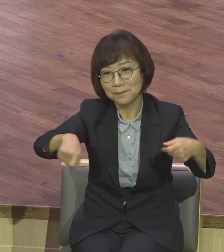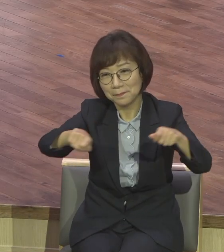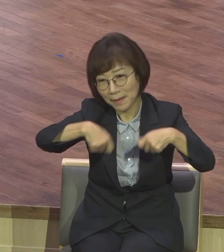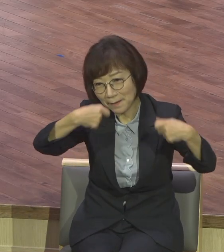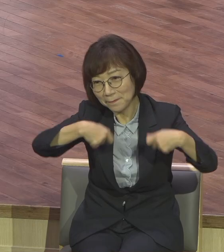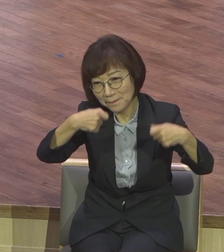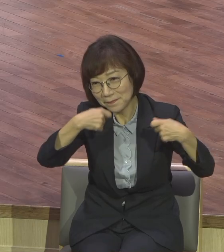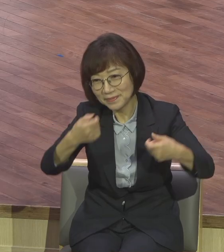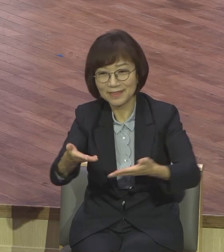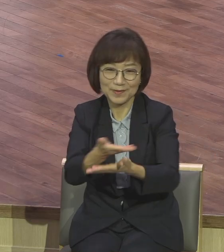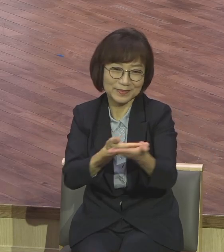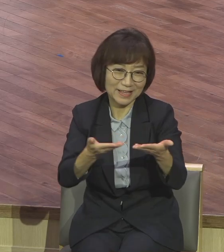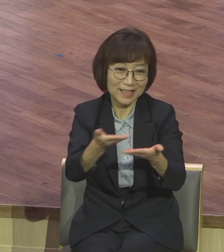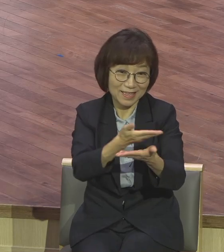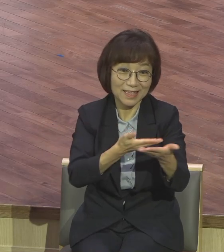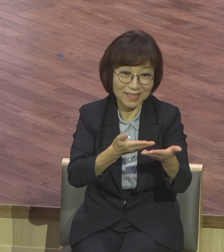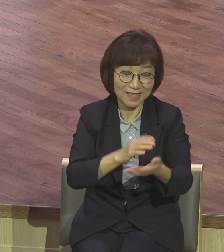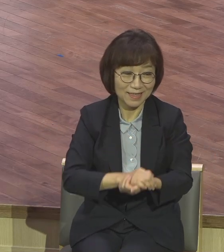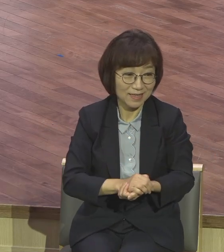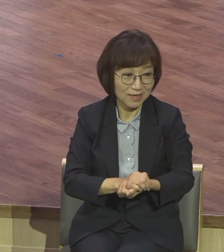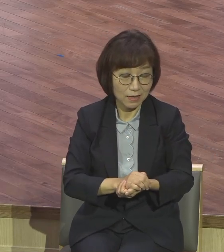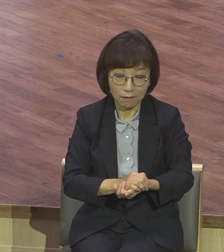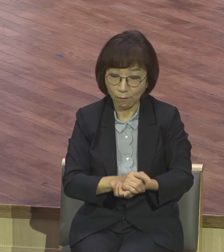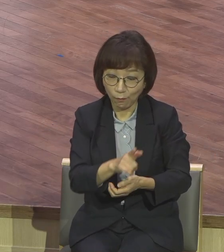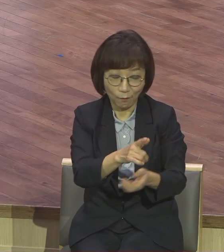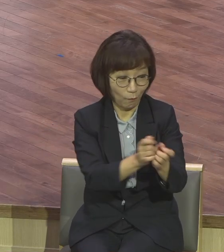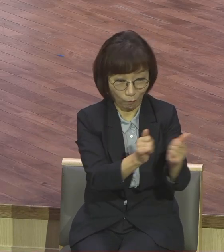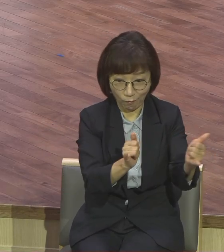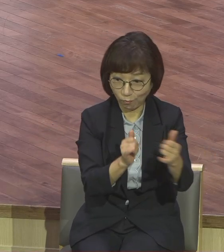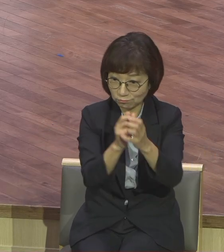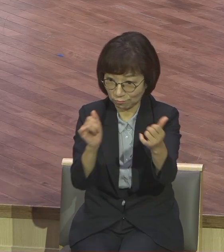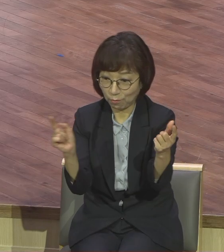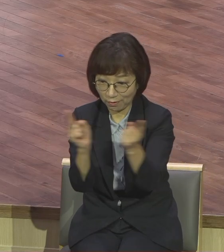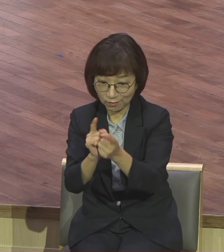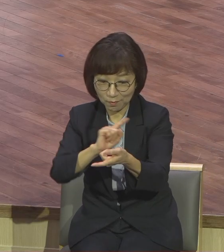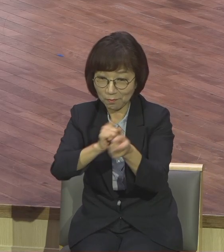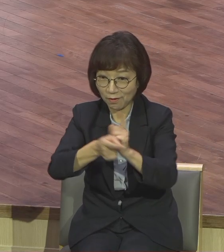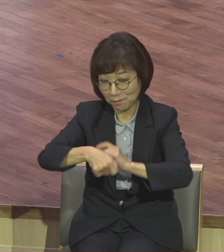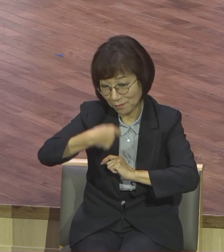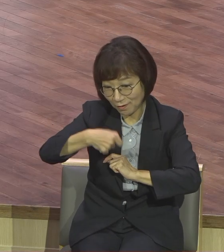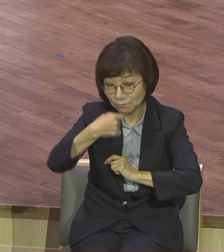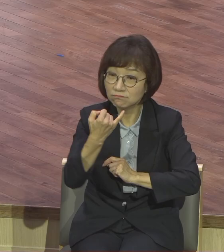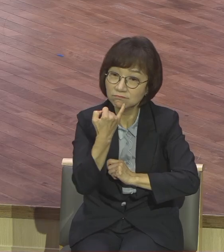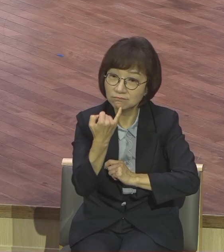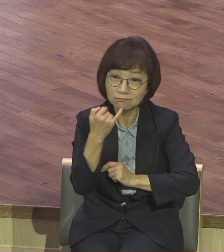했는데 사람이 사람을 만나서 식사를 나누는 것이 뭐 그 대단한가?